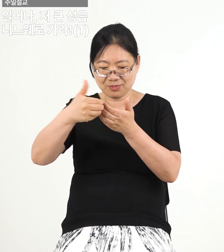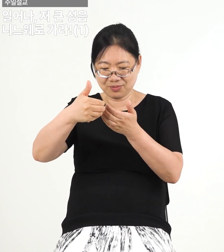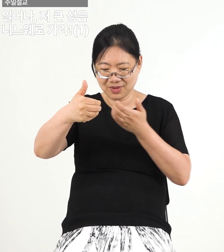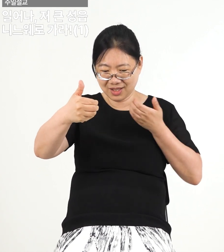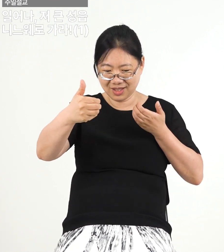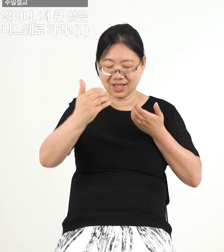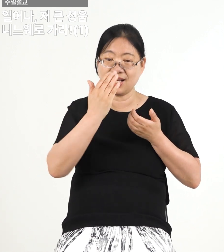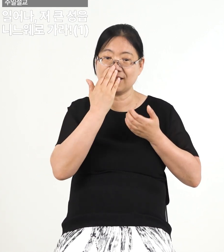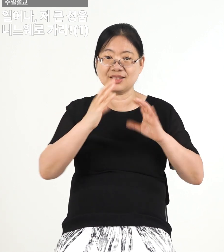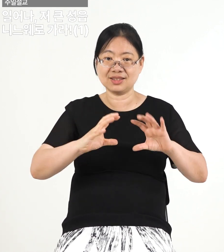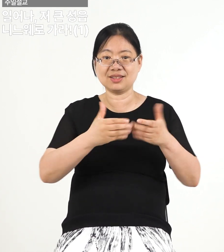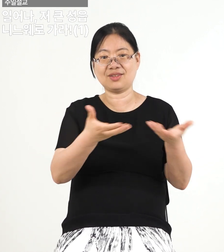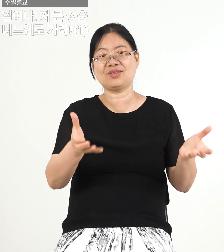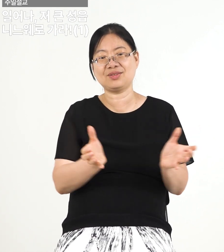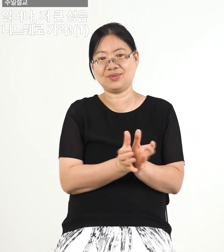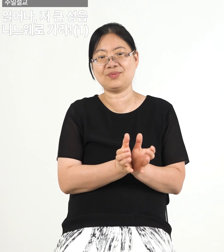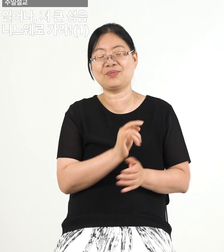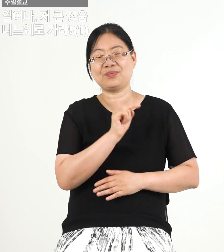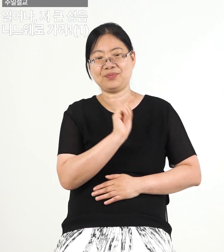이스라엘 공동체.